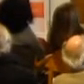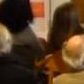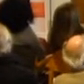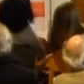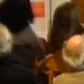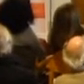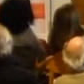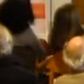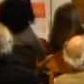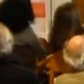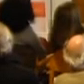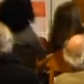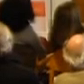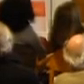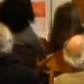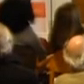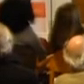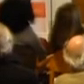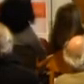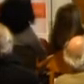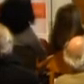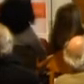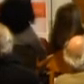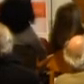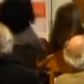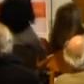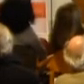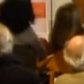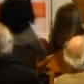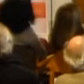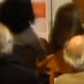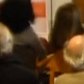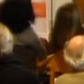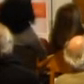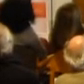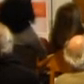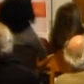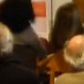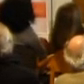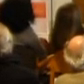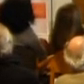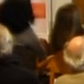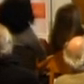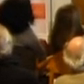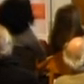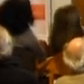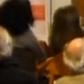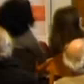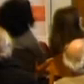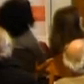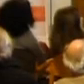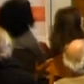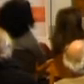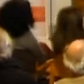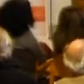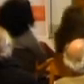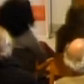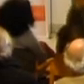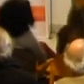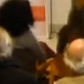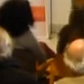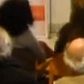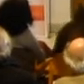estrés. Bueno, los voy a invitar al señor decano y a la señora decana y a la señora Alicia